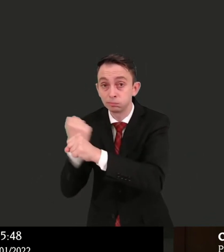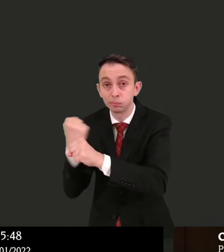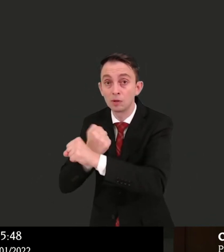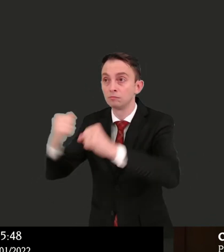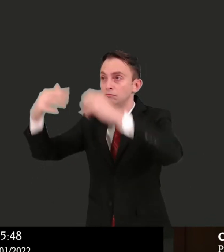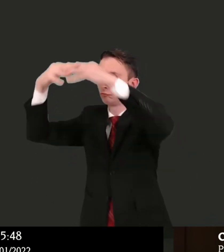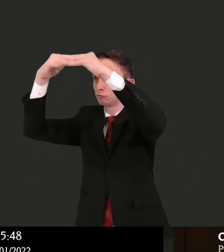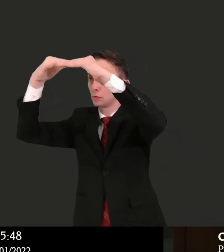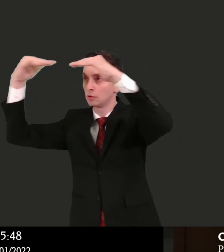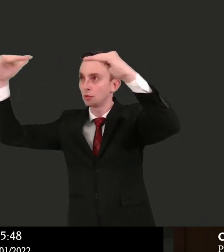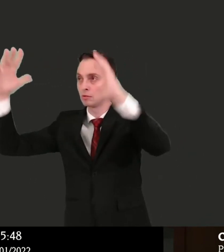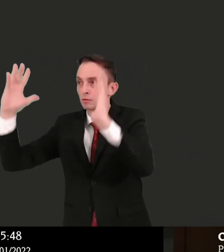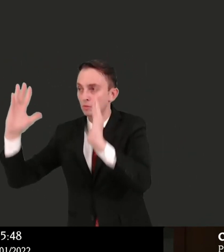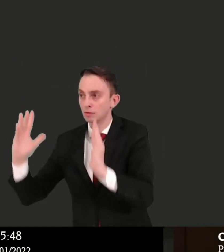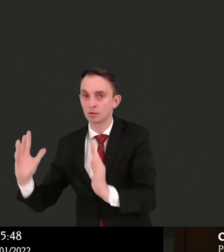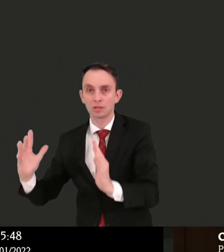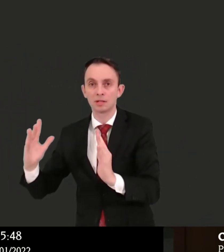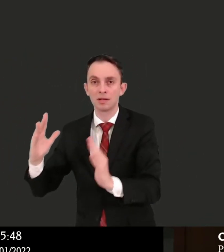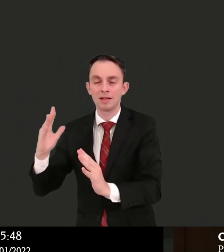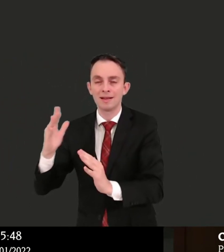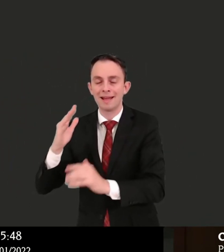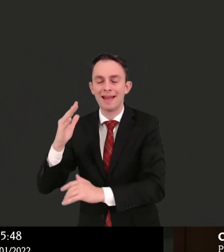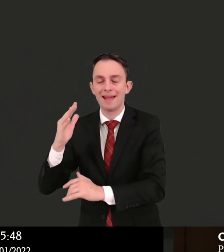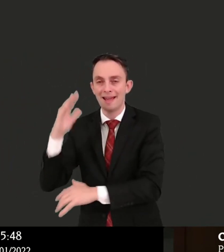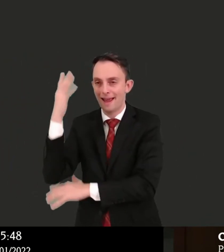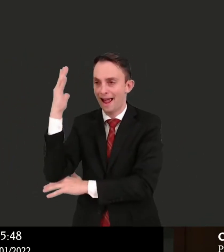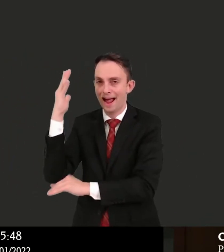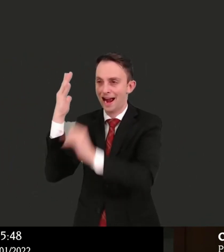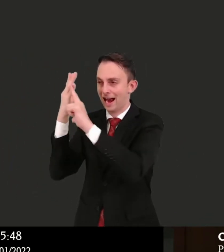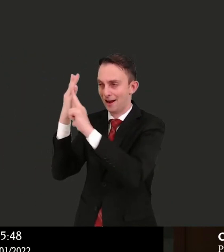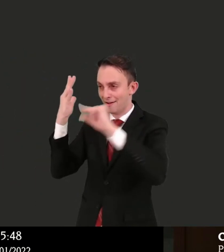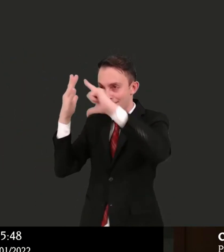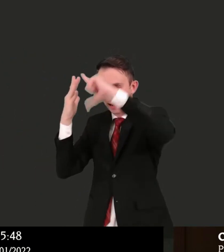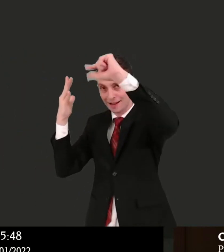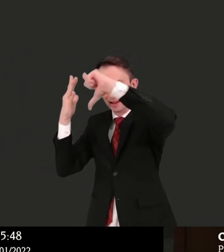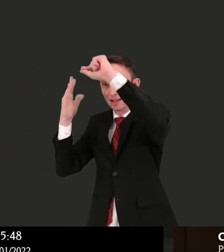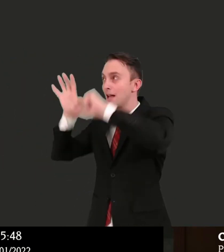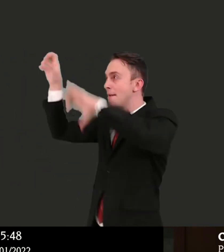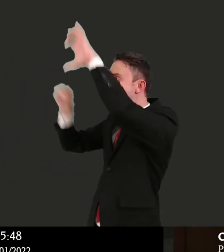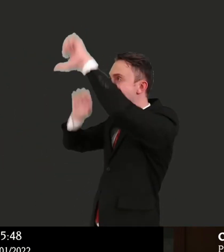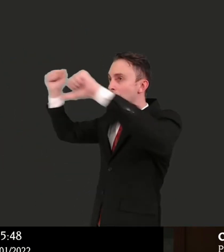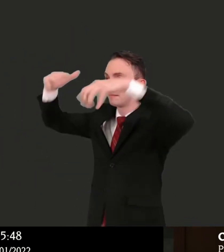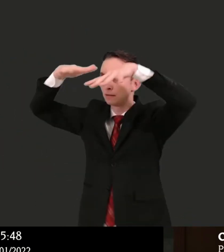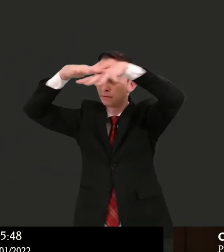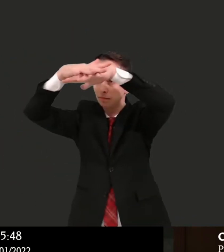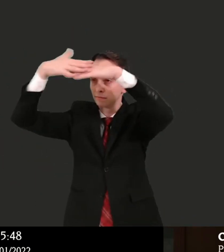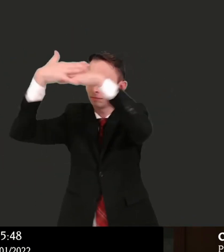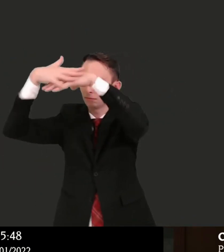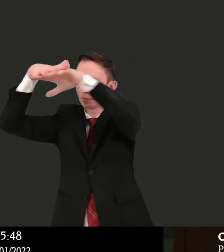suas casas. E eles lembravam, nós já fomos nômades, já andamos pelo deserto, e olhava as